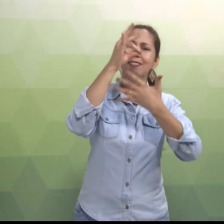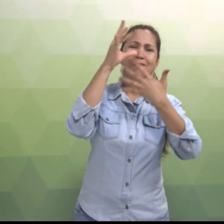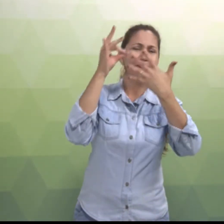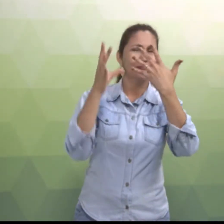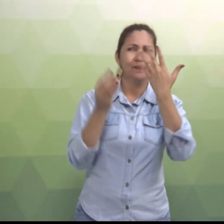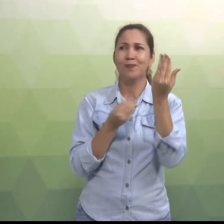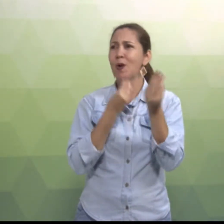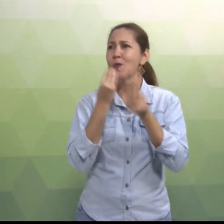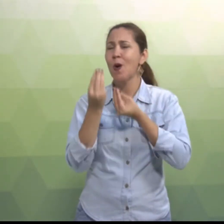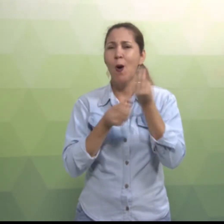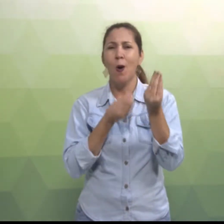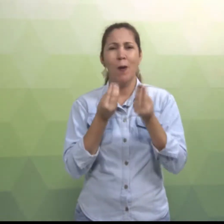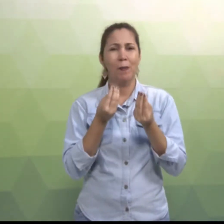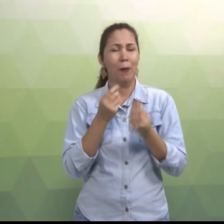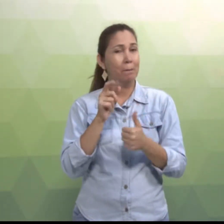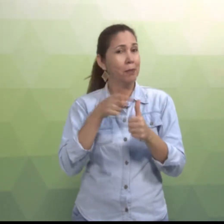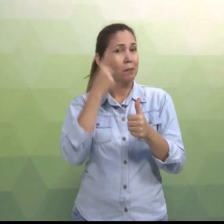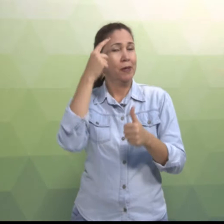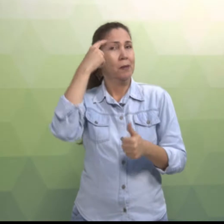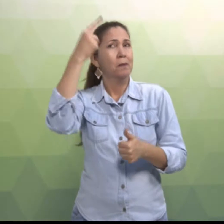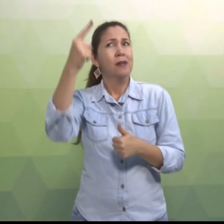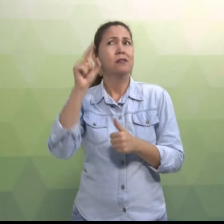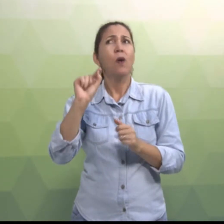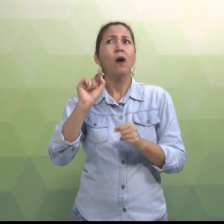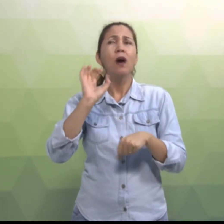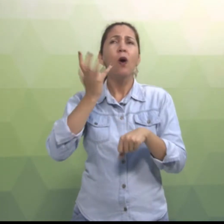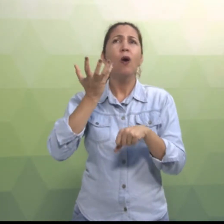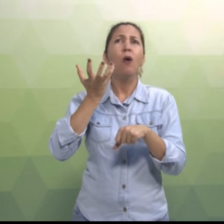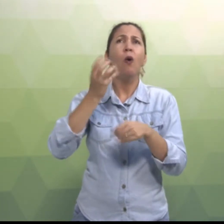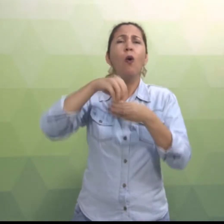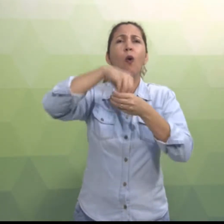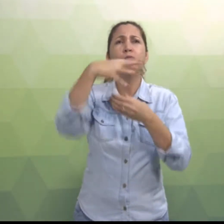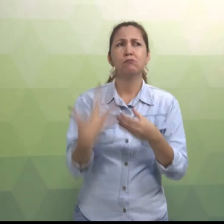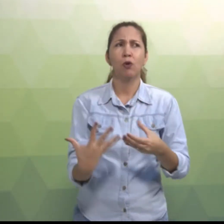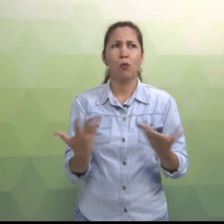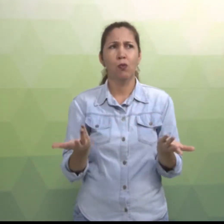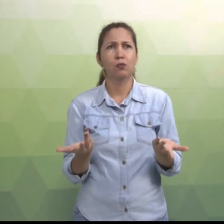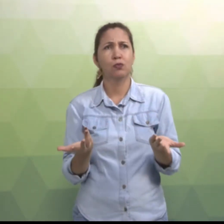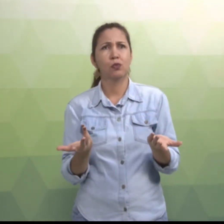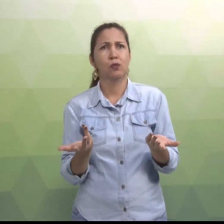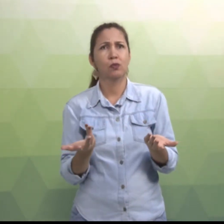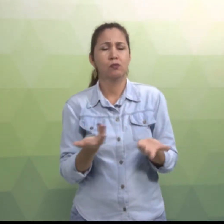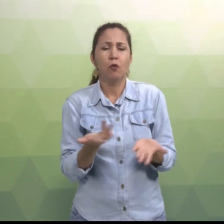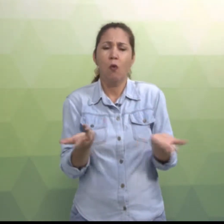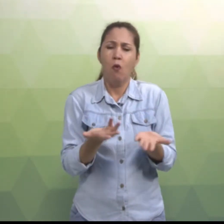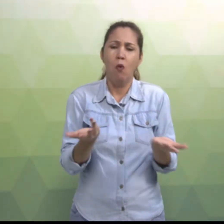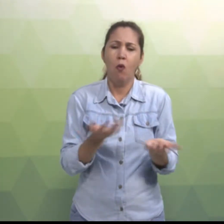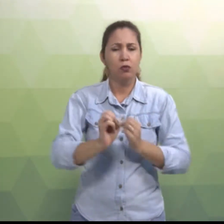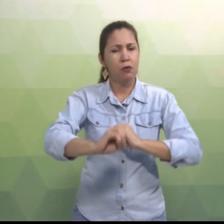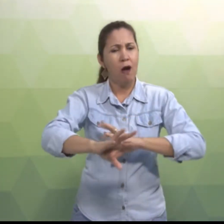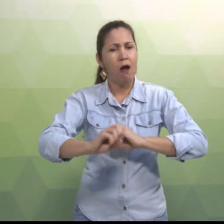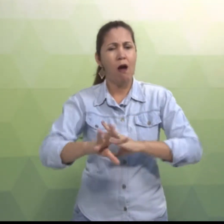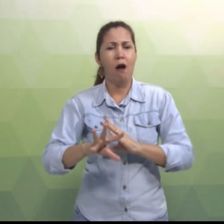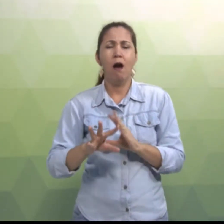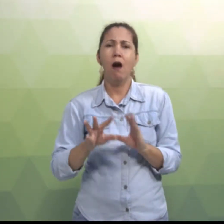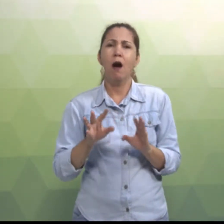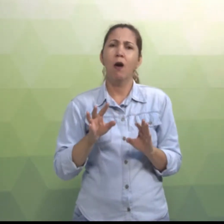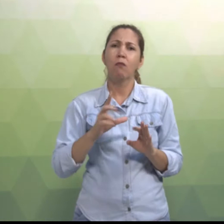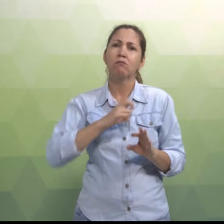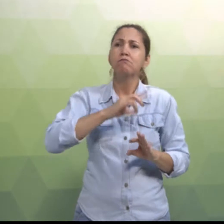relevância. Então, deve contemplar vários aspectos. Pensemos, qual é o conteúdo a ensinar? Por